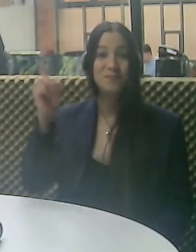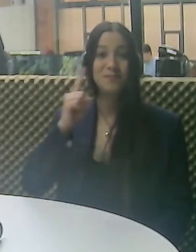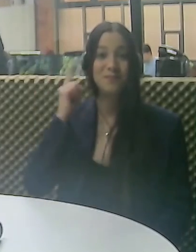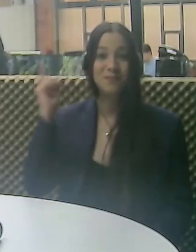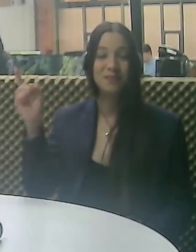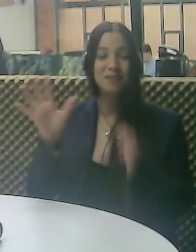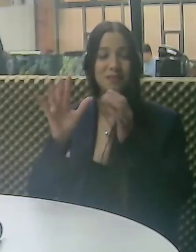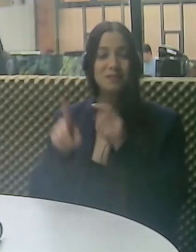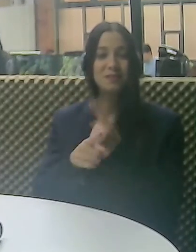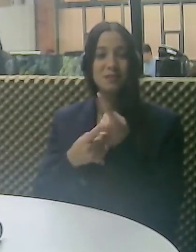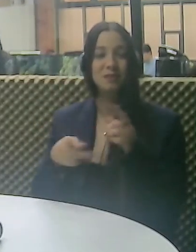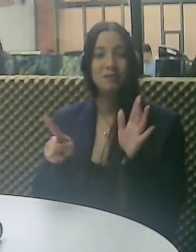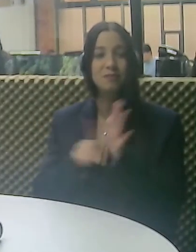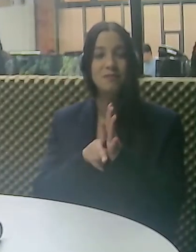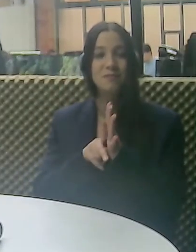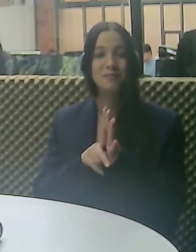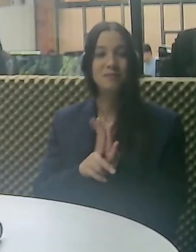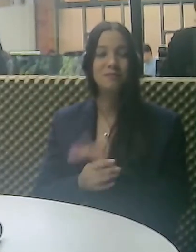Giro de